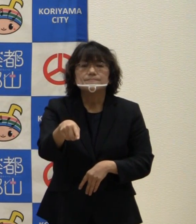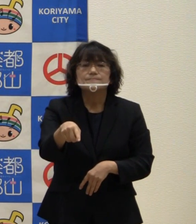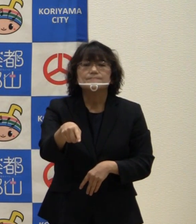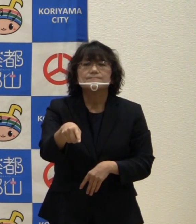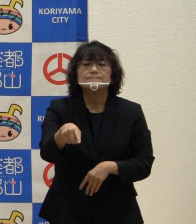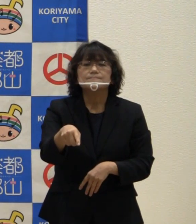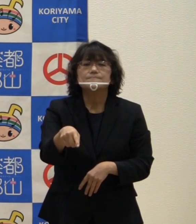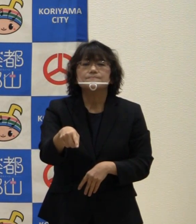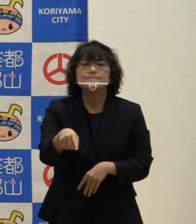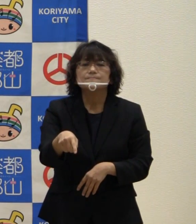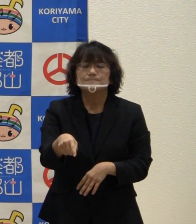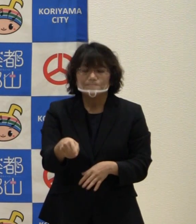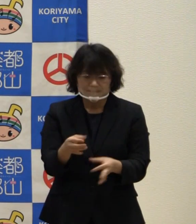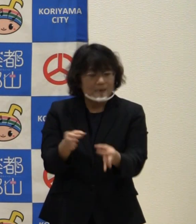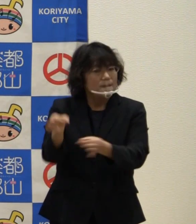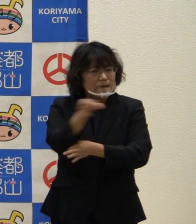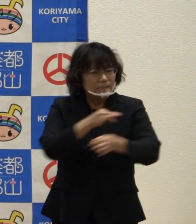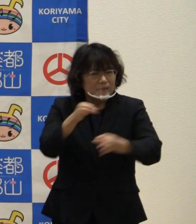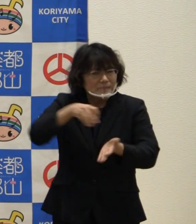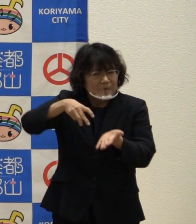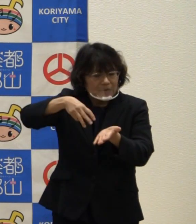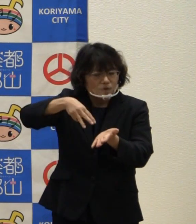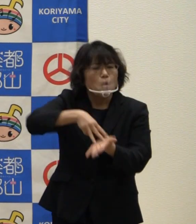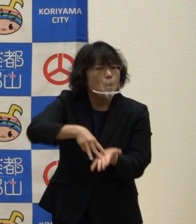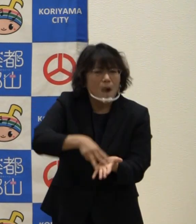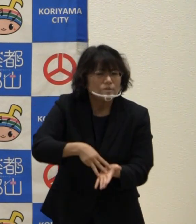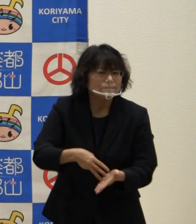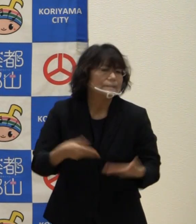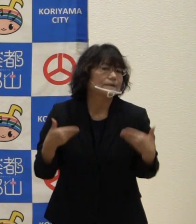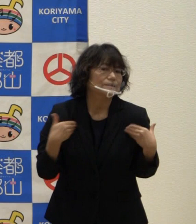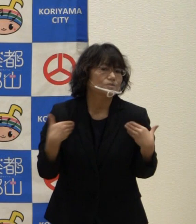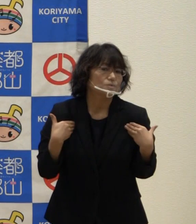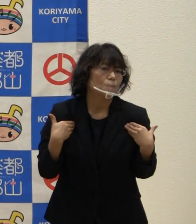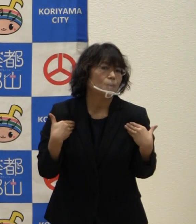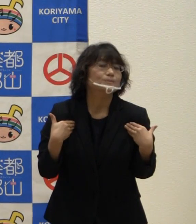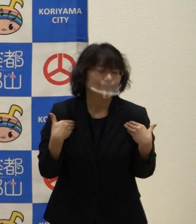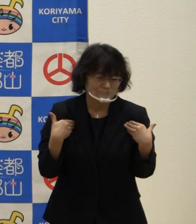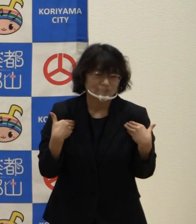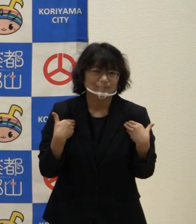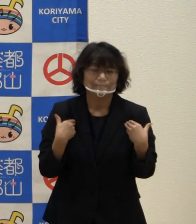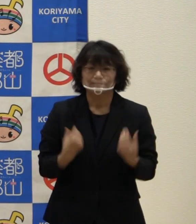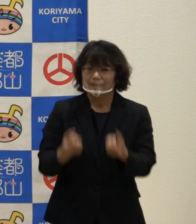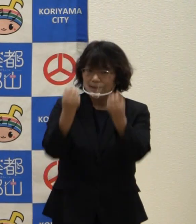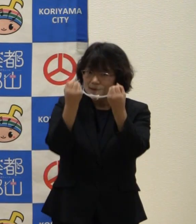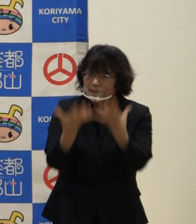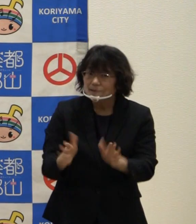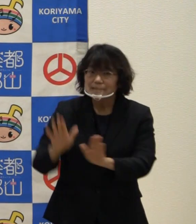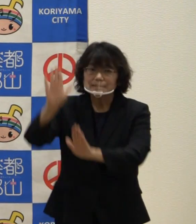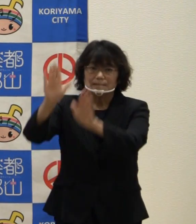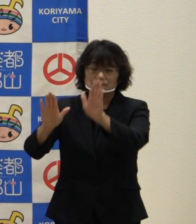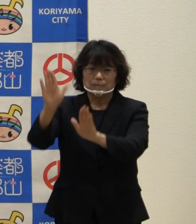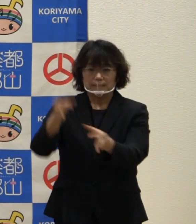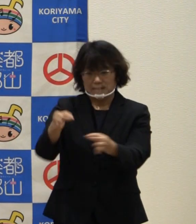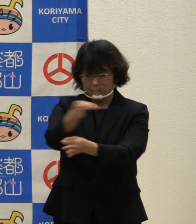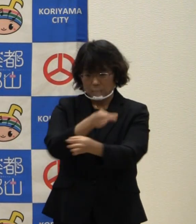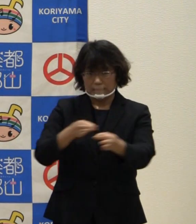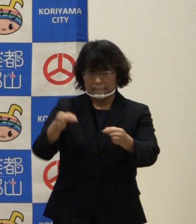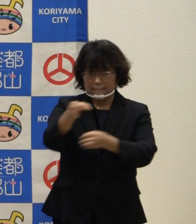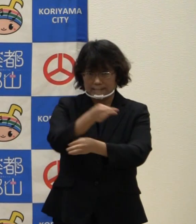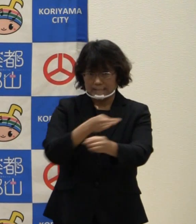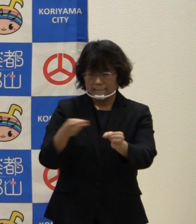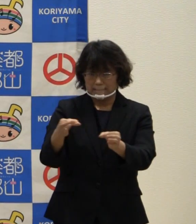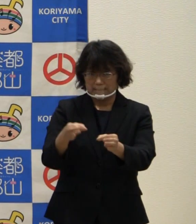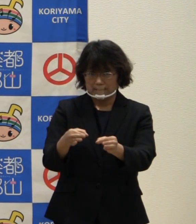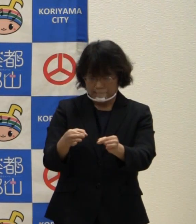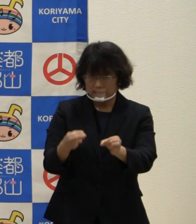いわば経済のワクチンをきっと打ちましてですね新しいニューノーマル経済体制が進